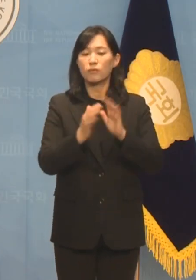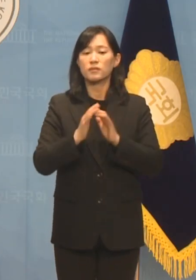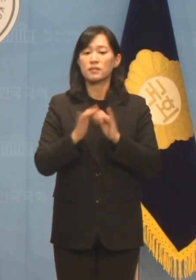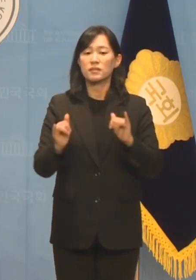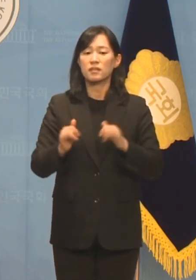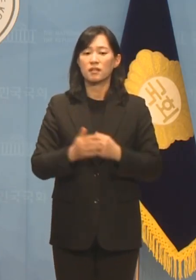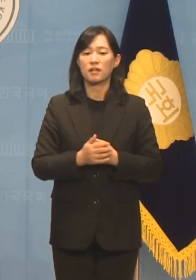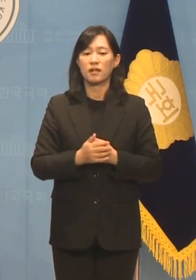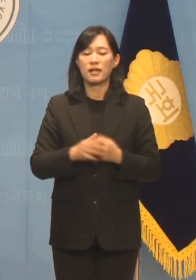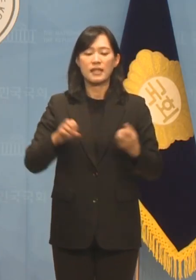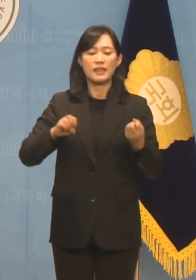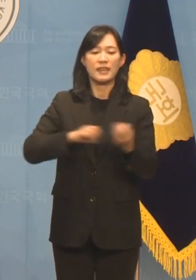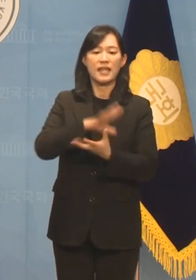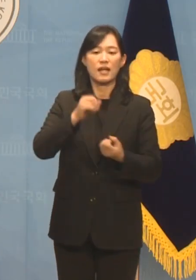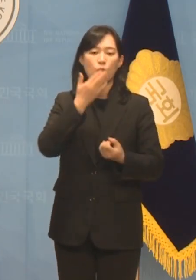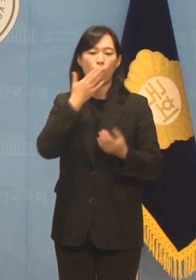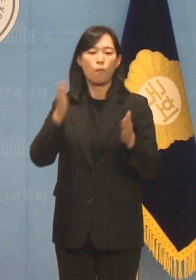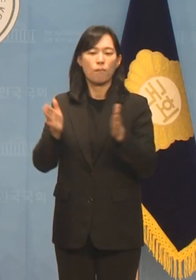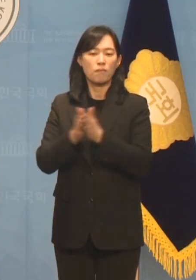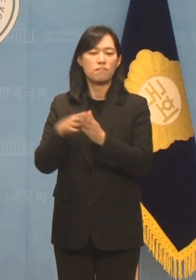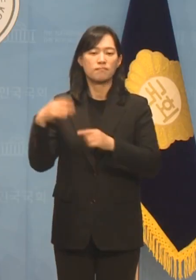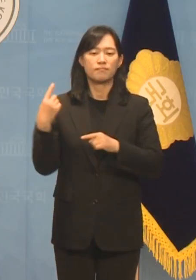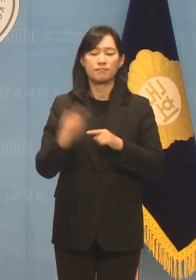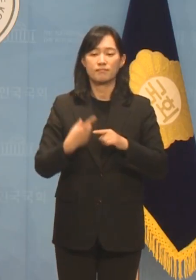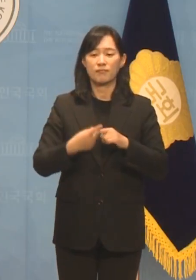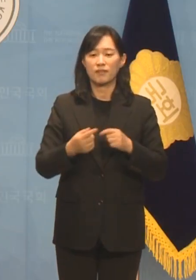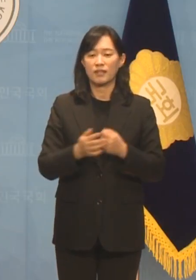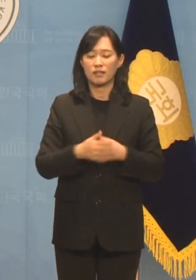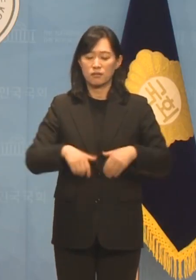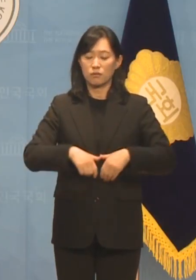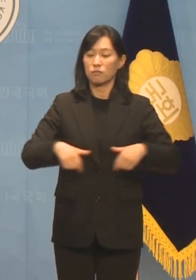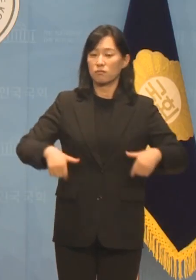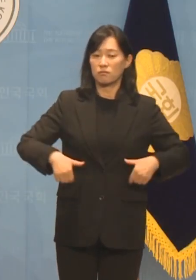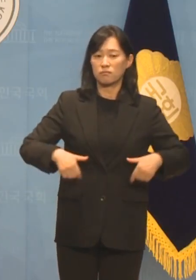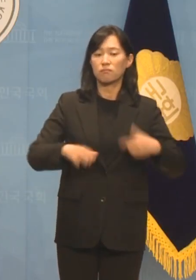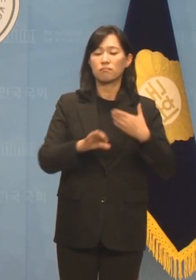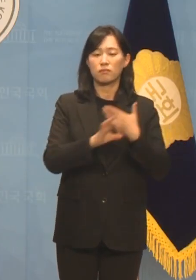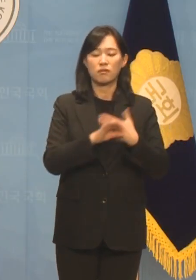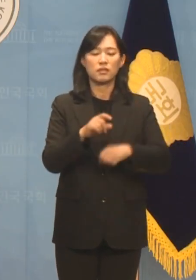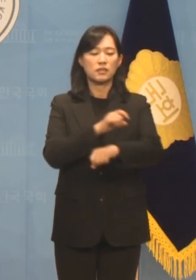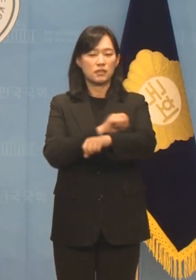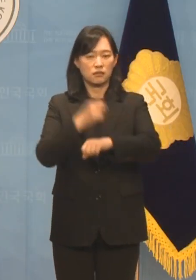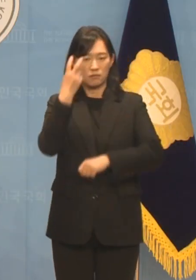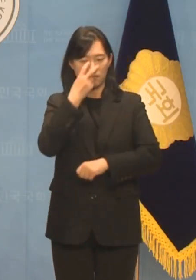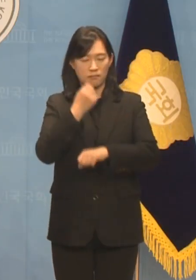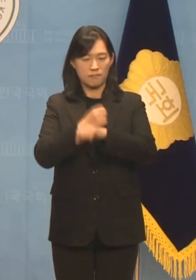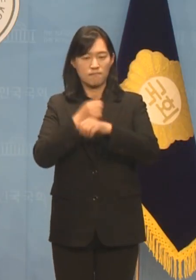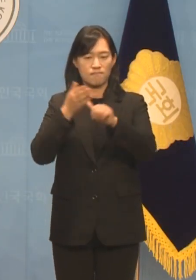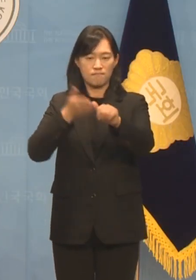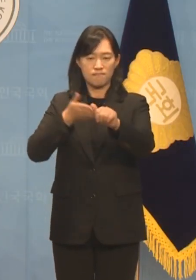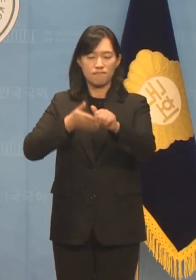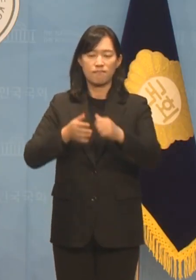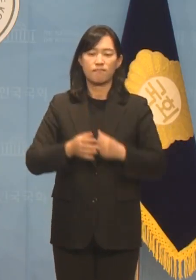바로 내란의 공범입니다. 떳떳하면 특검을 받으십시오.